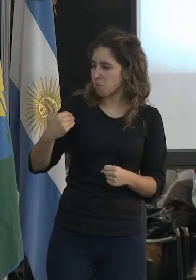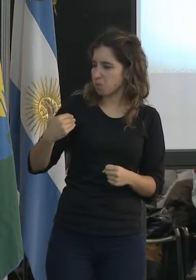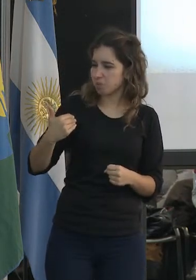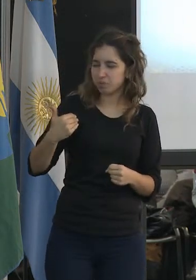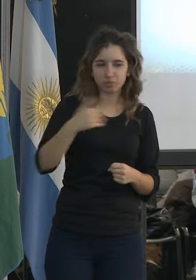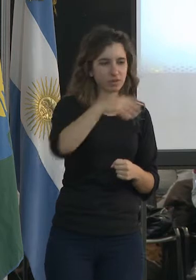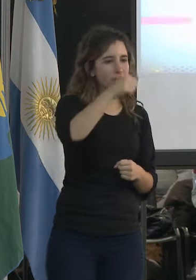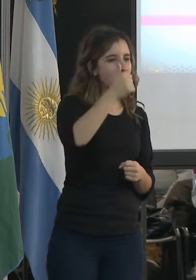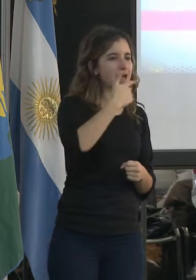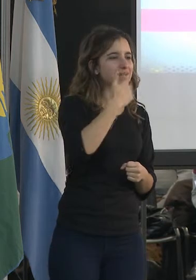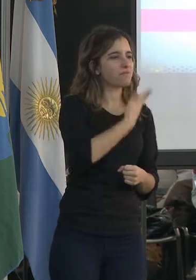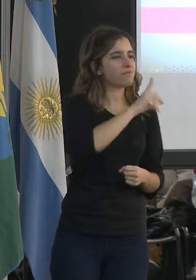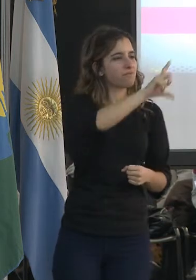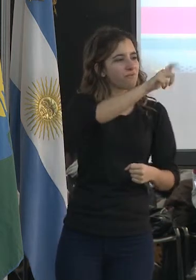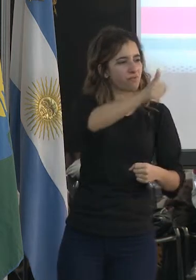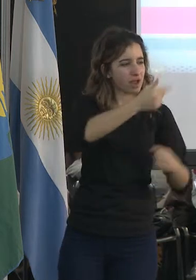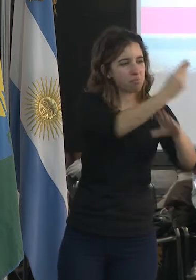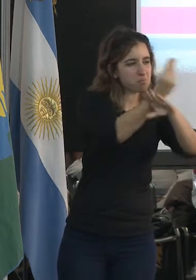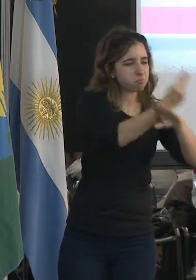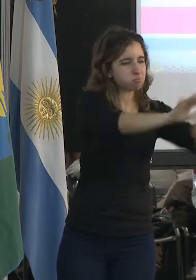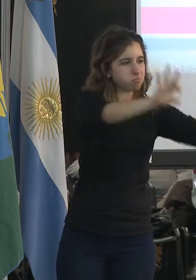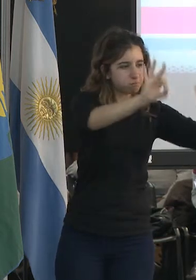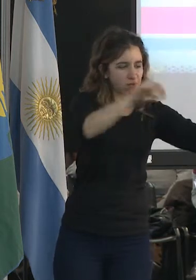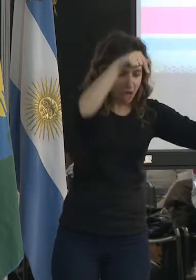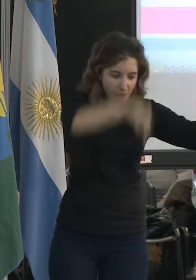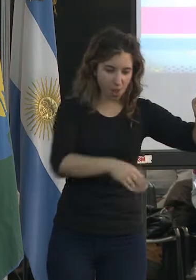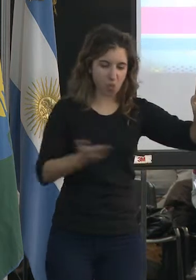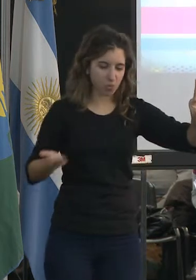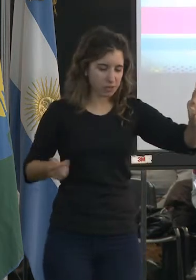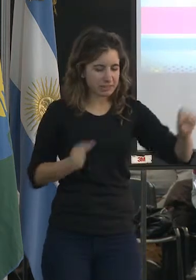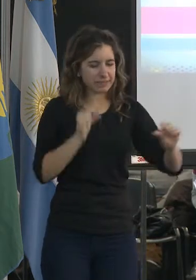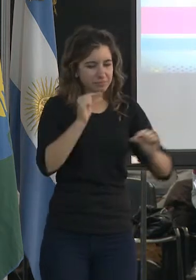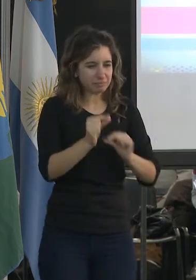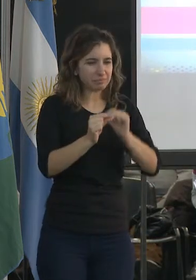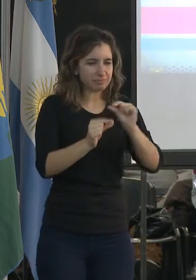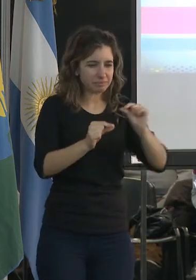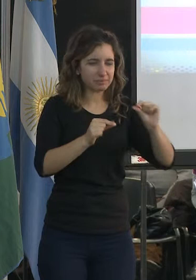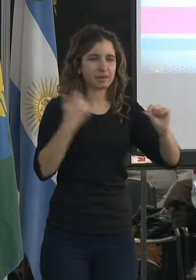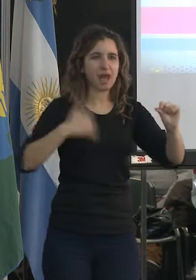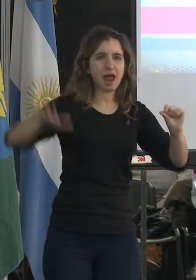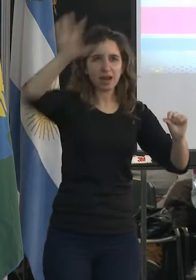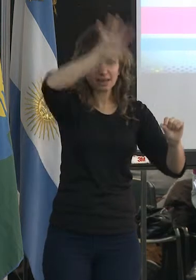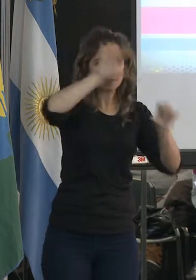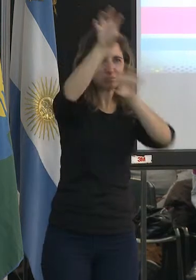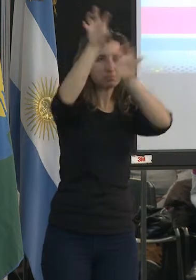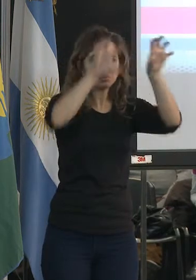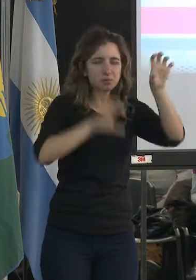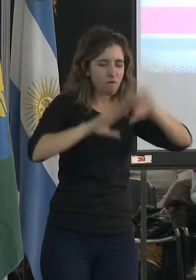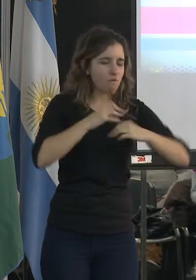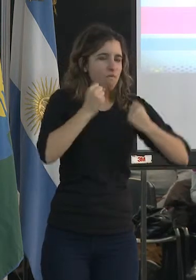del AFCA con los integrantes que la ley establece, recién ahora estamos poniendo en marcha delegaciones del interior con más